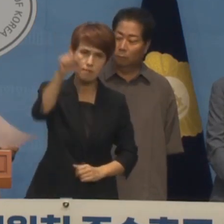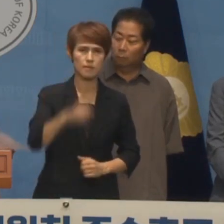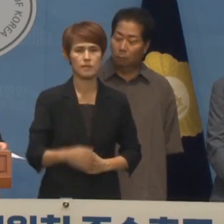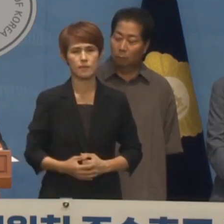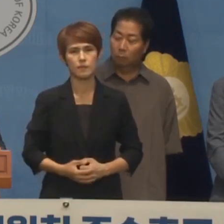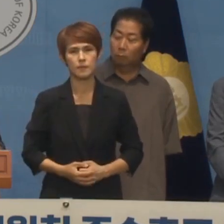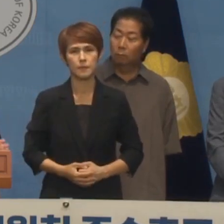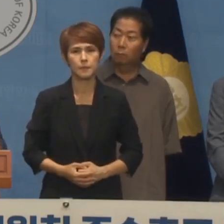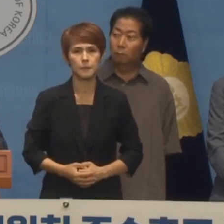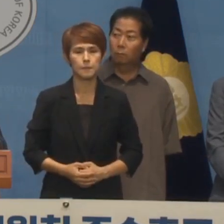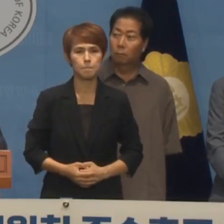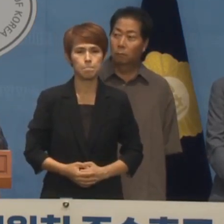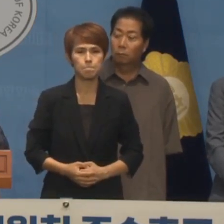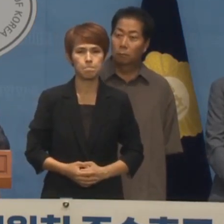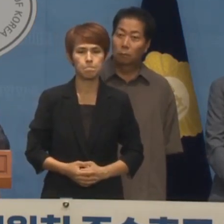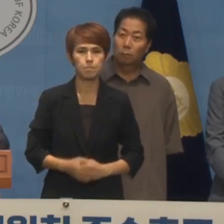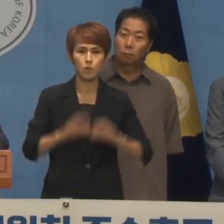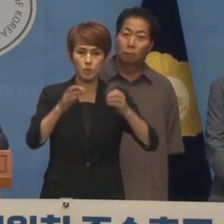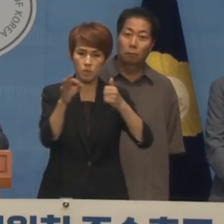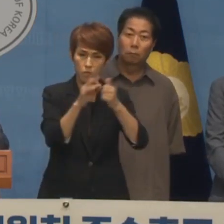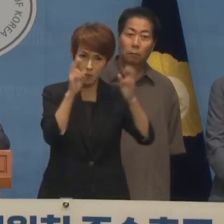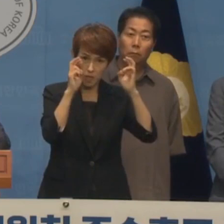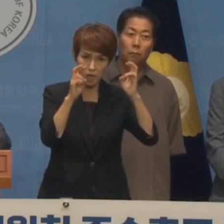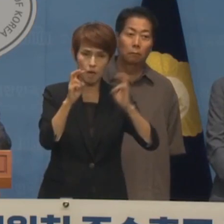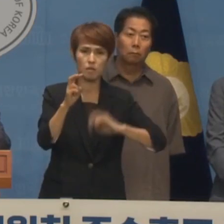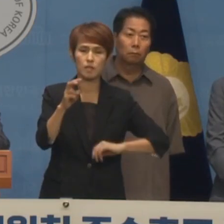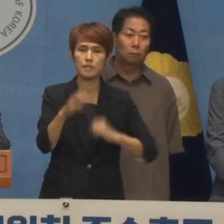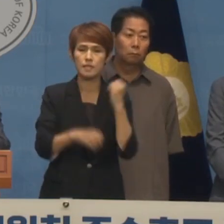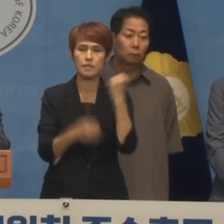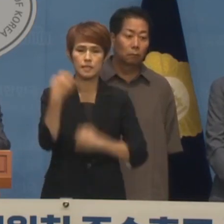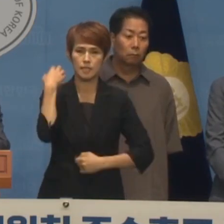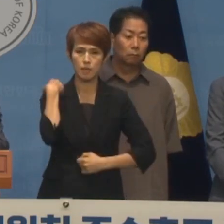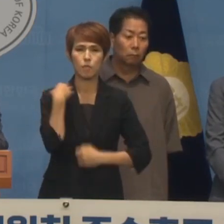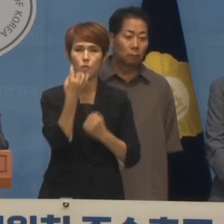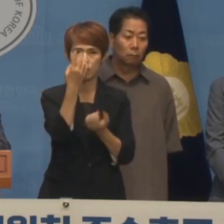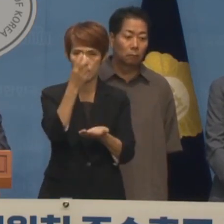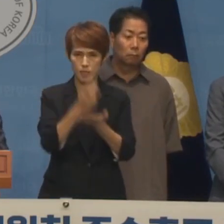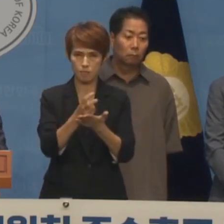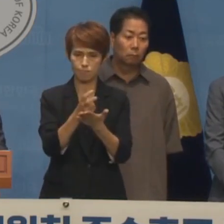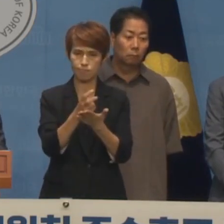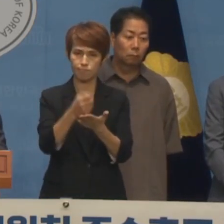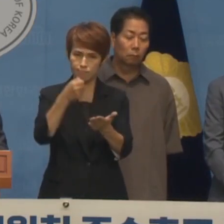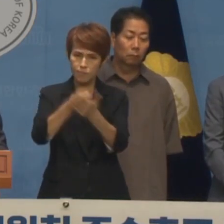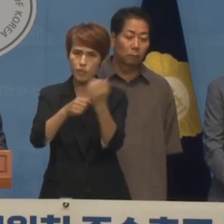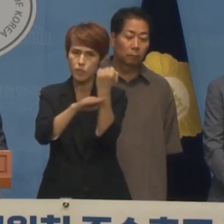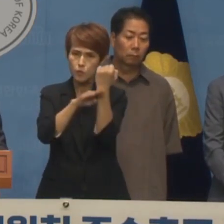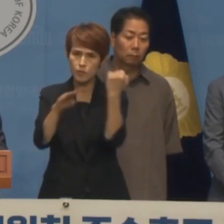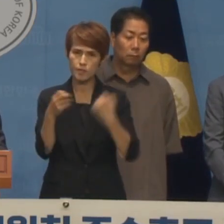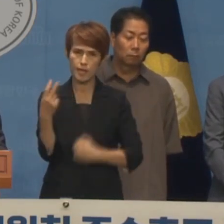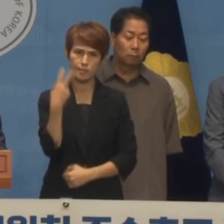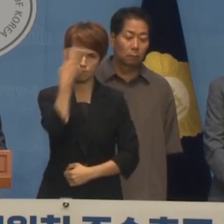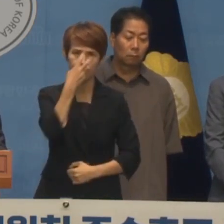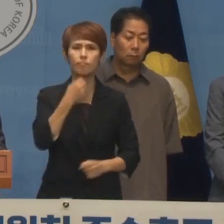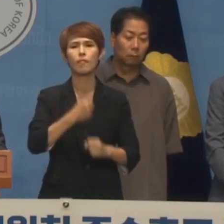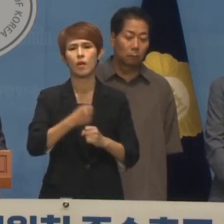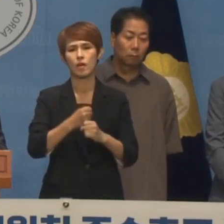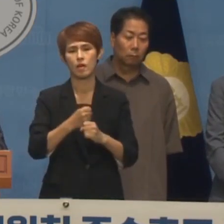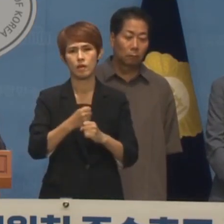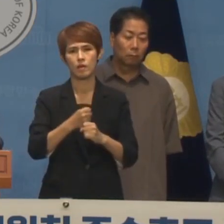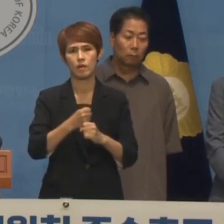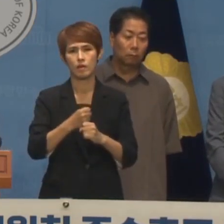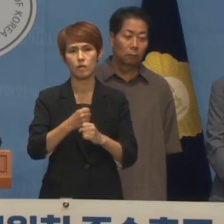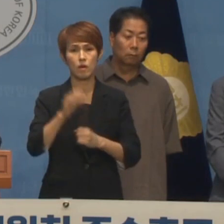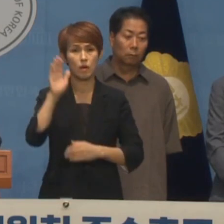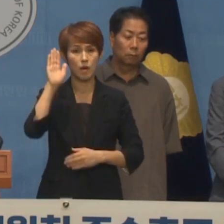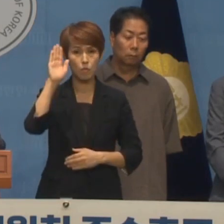사안이다. 국민연금은 수탁자 책임 원칙과 재규정, 선정 기준 등을 철저히 재검토하고 보완하여